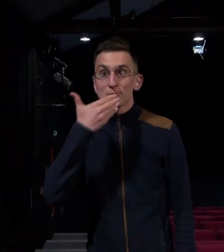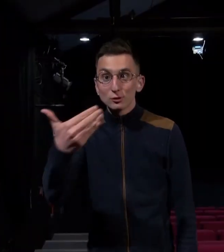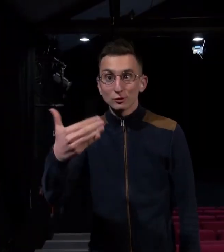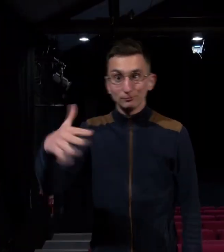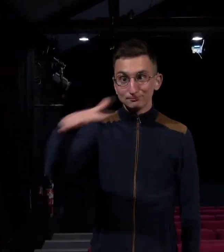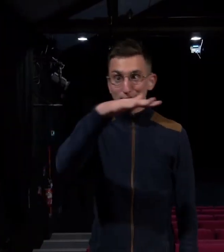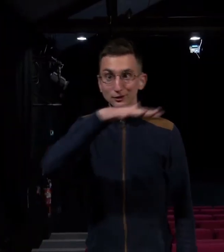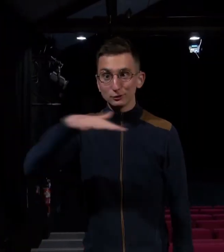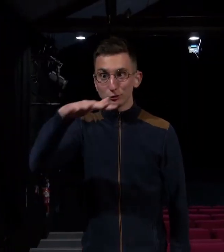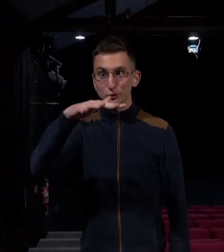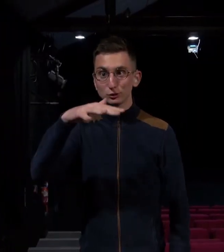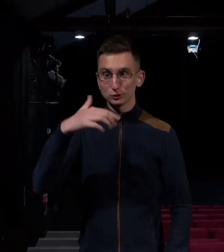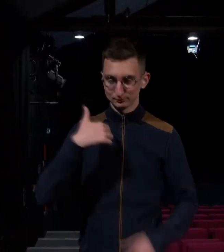Bonjour à tous, je m'appelle Lucas